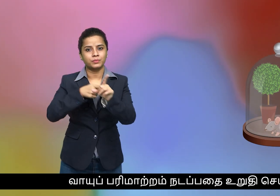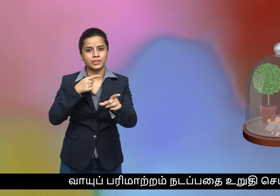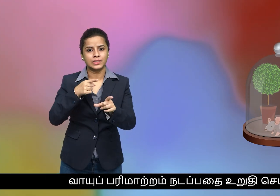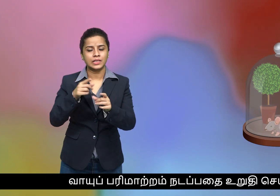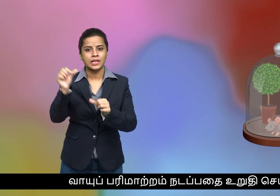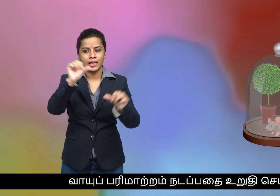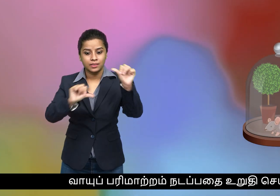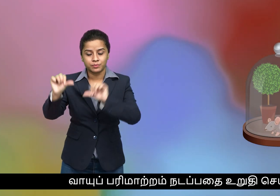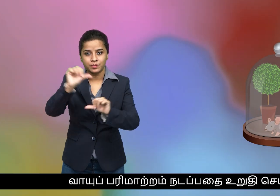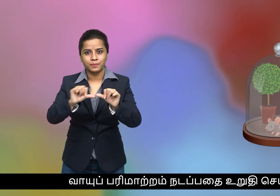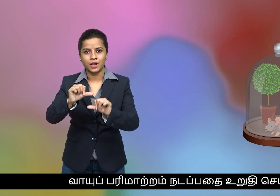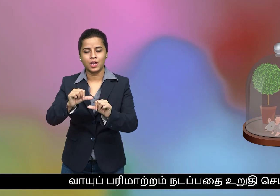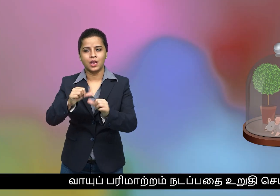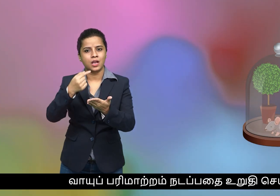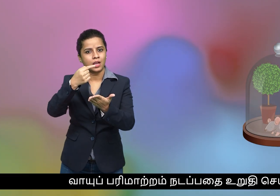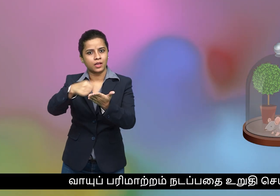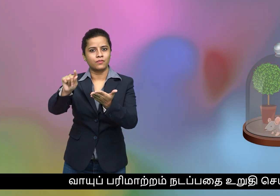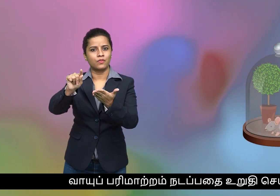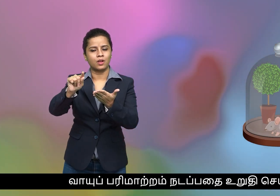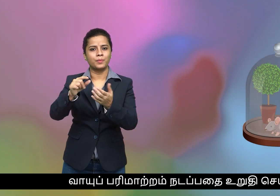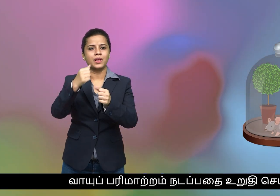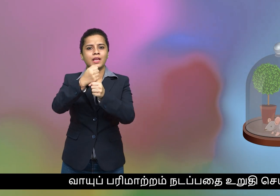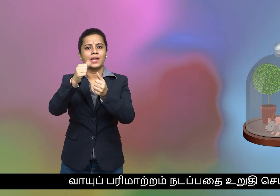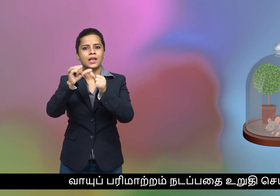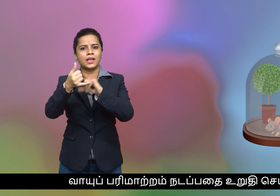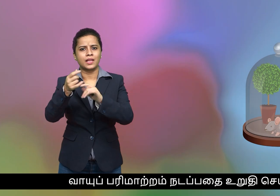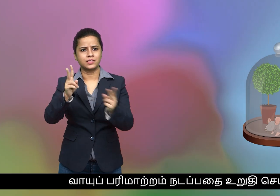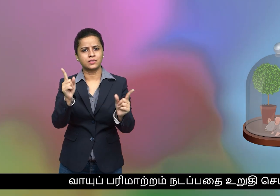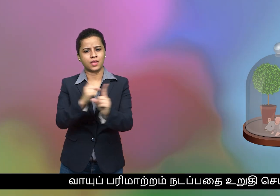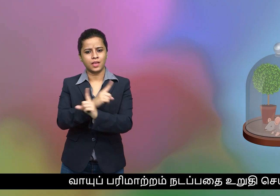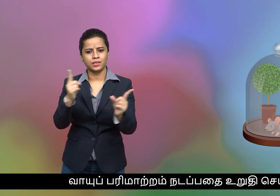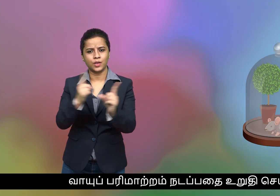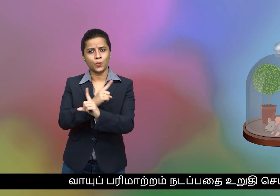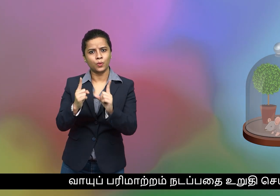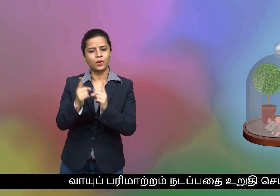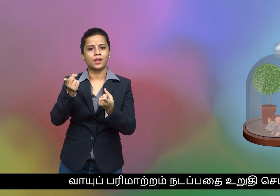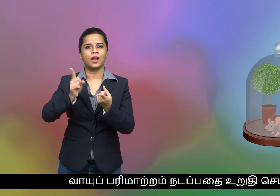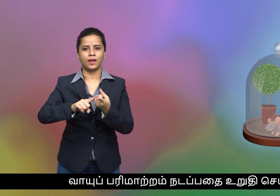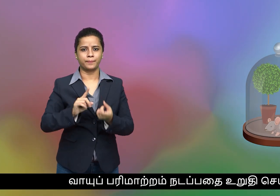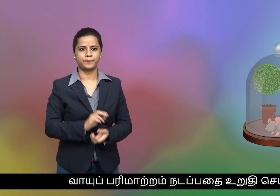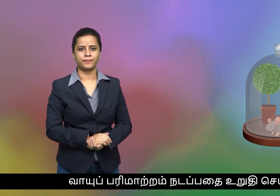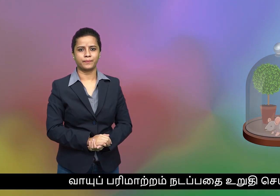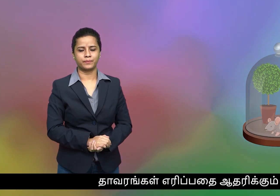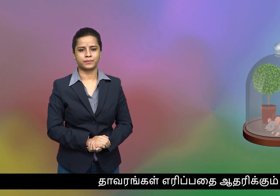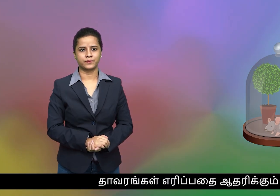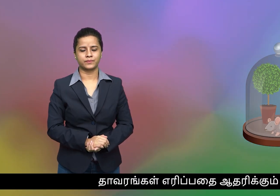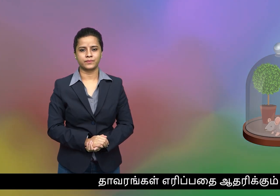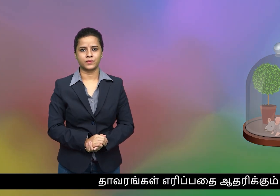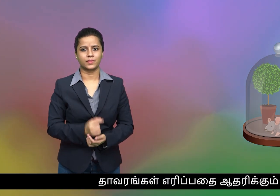வாயு பரிமாற்றம் நடப்பதை உறுதி செய்தது. தாவரங்கள்